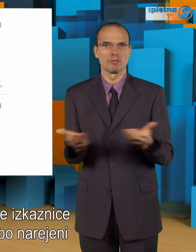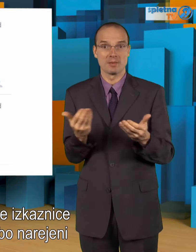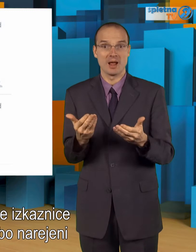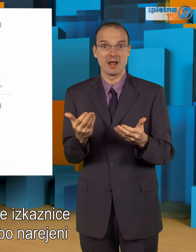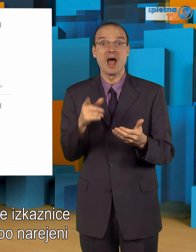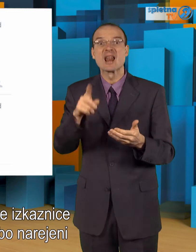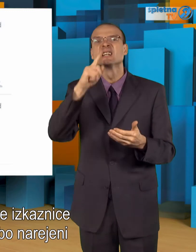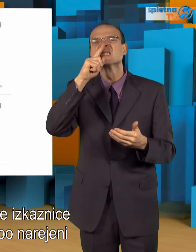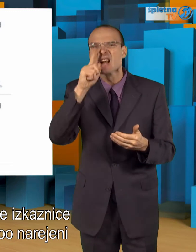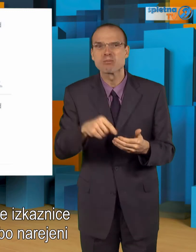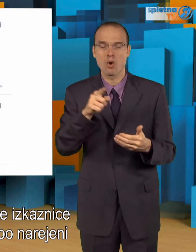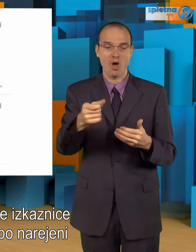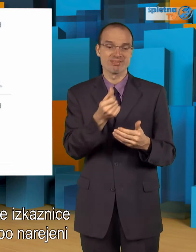objekti preveč stanejo.